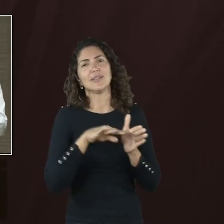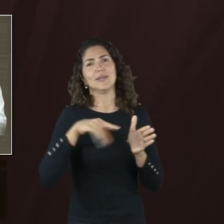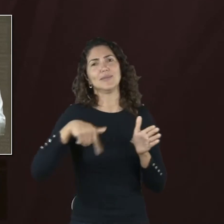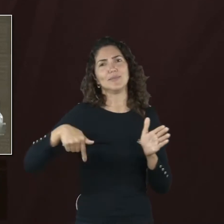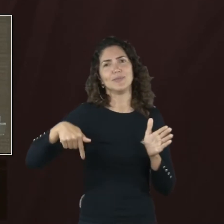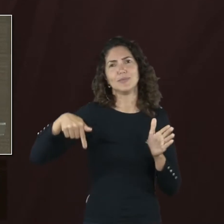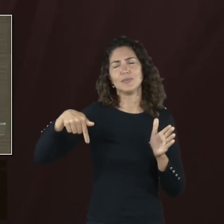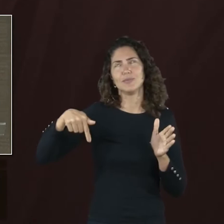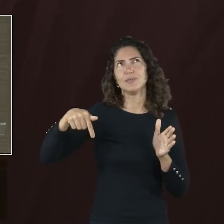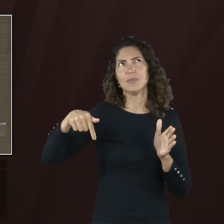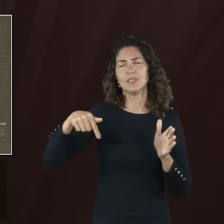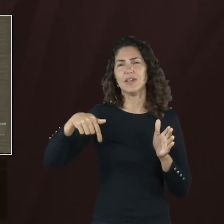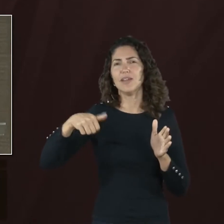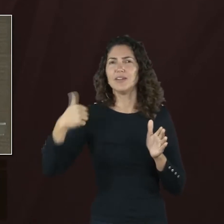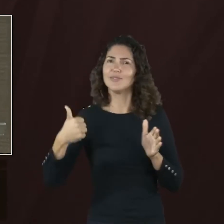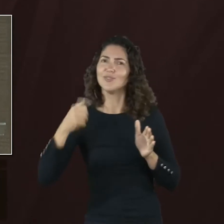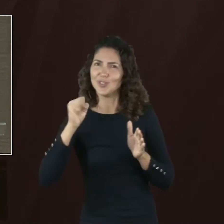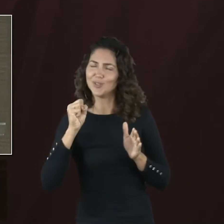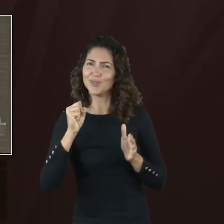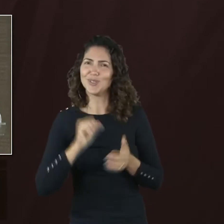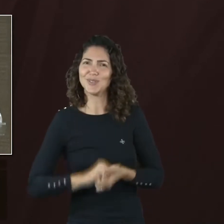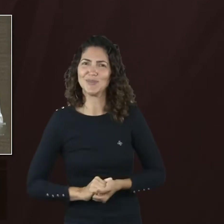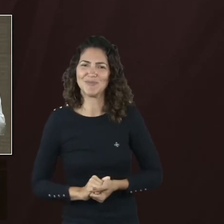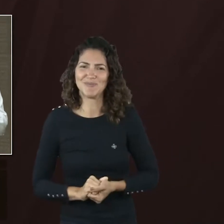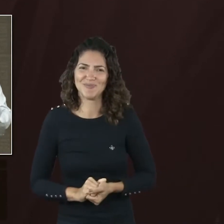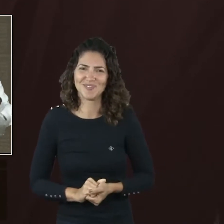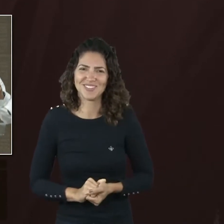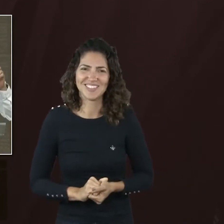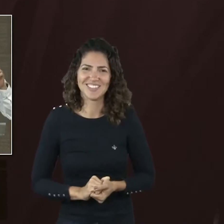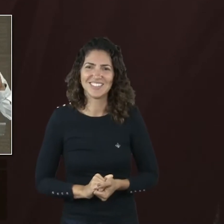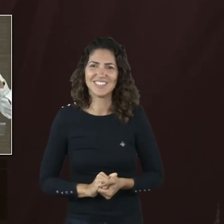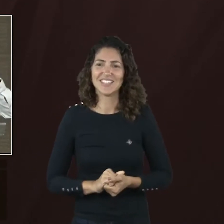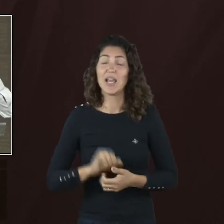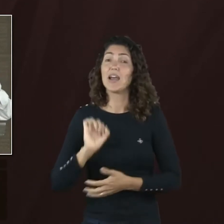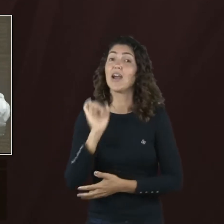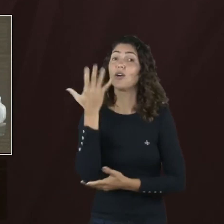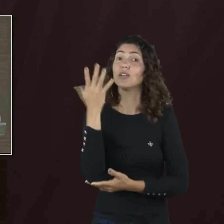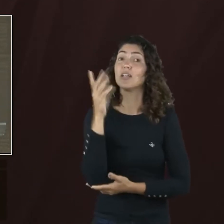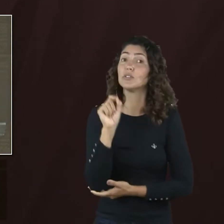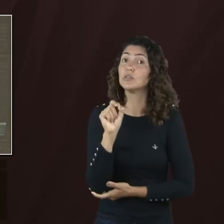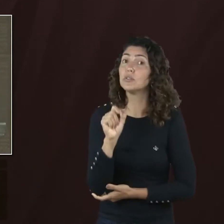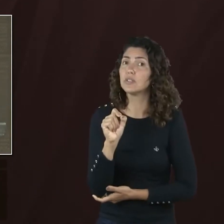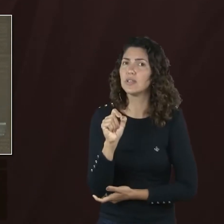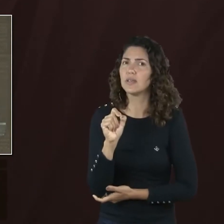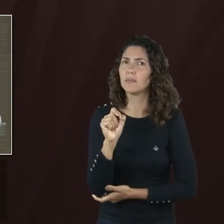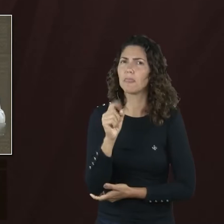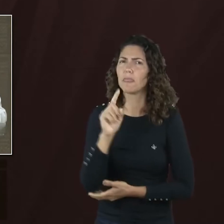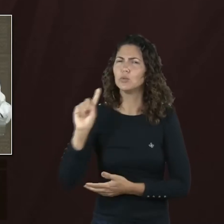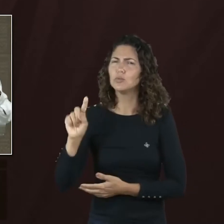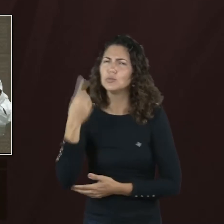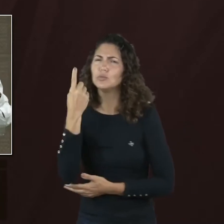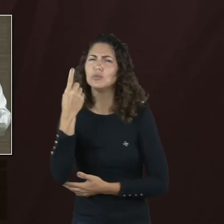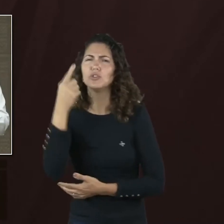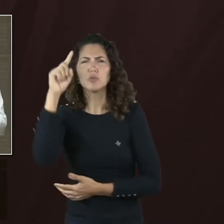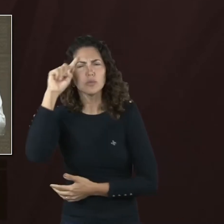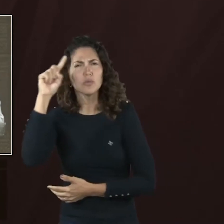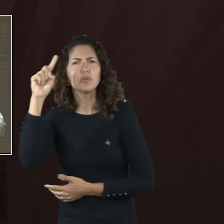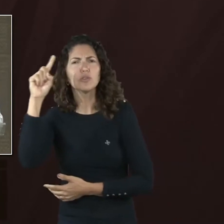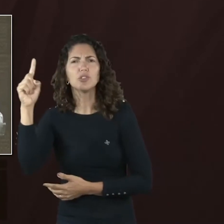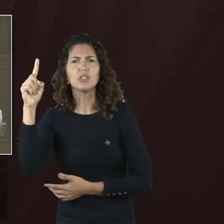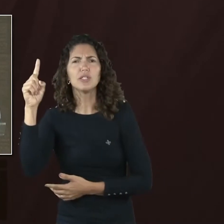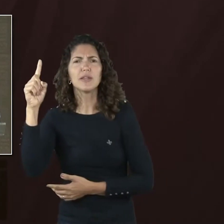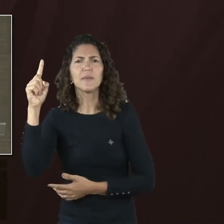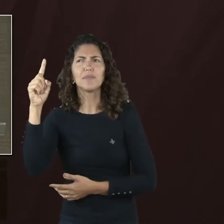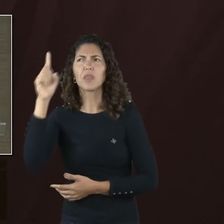e acontecerá nos últimos dias, diz o Senhor, que derramarei do meu Espírito sobre toda a carne,